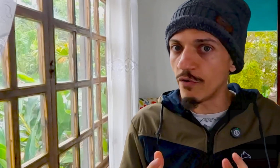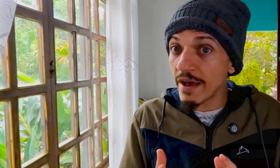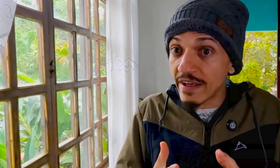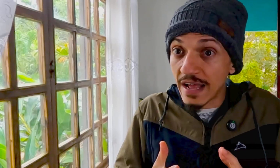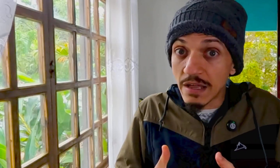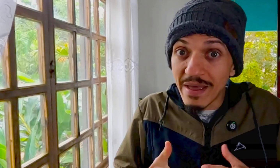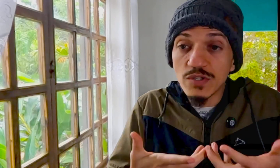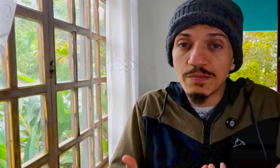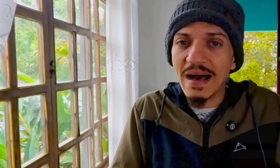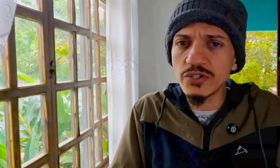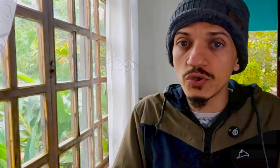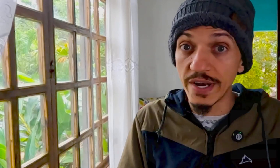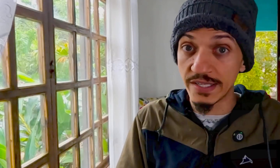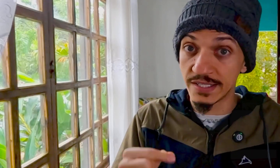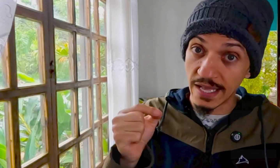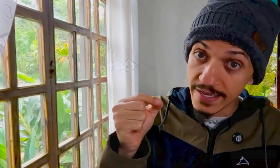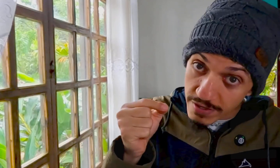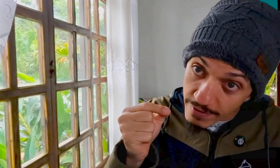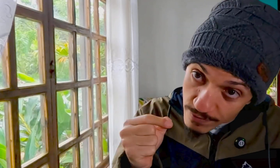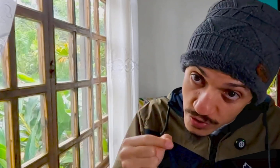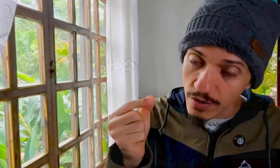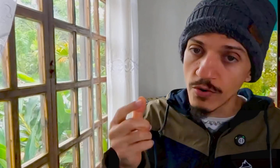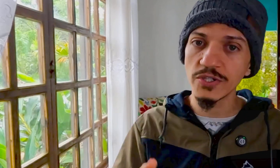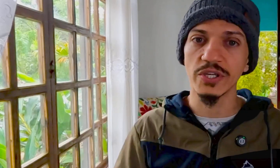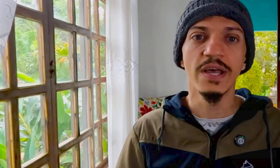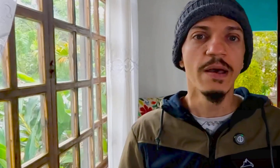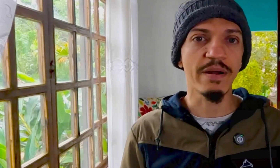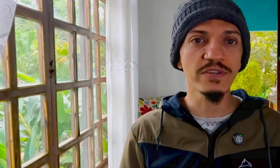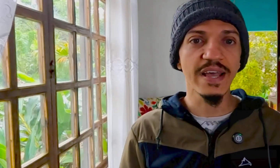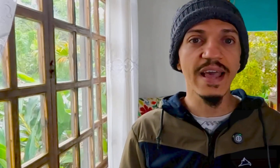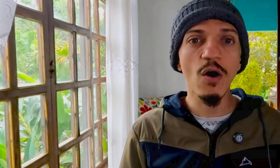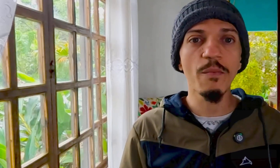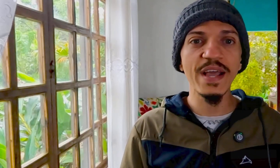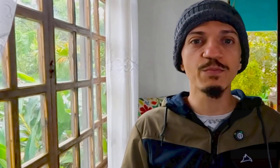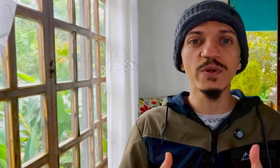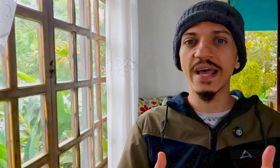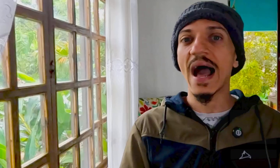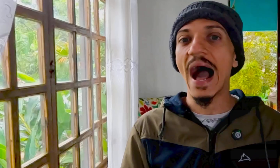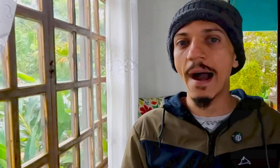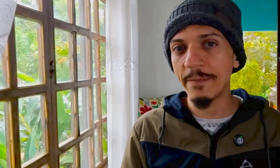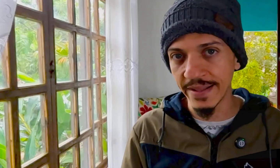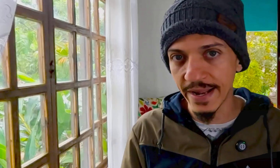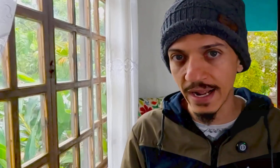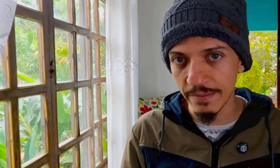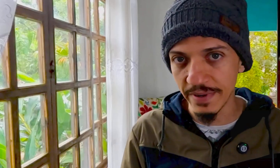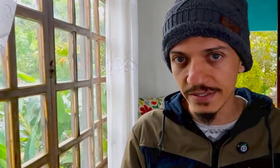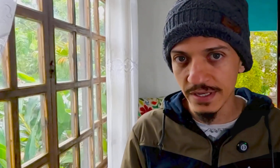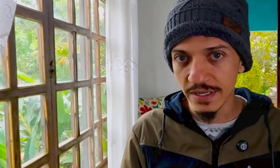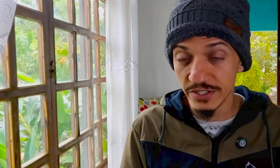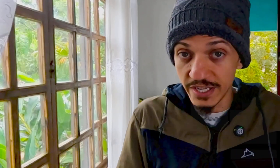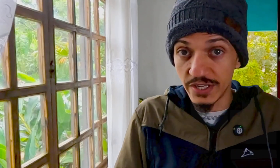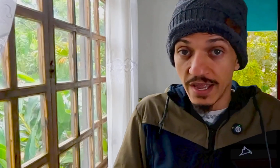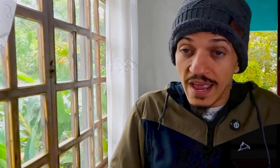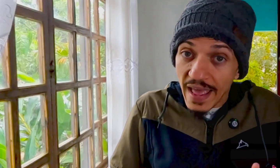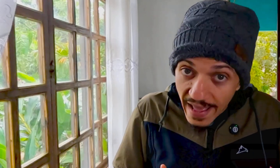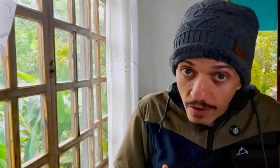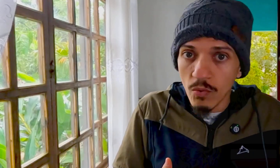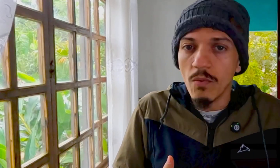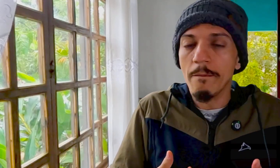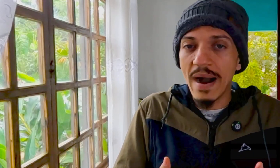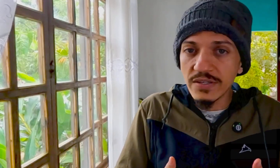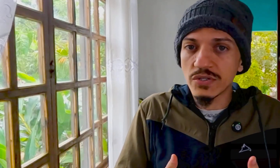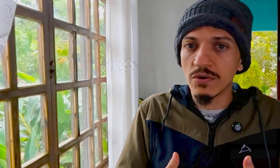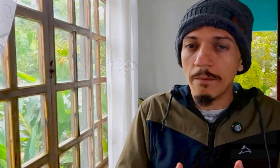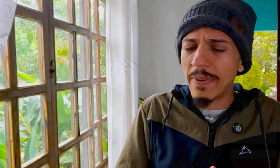eu vou revelar também os bastidores daquilo que funciona hoje para você realmente poder aprender a Libras. Gente,